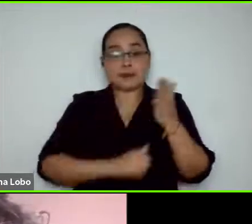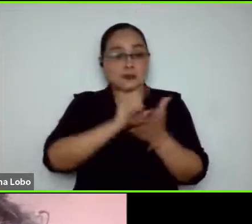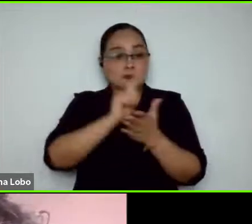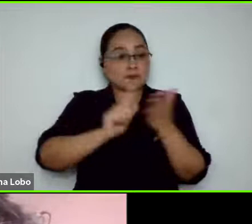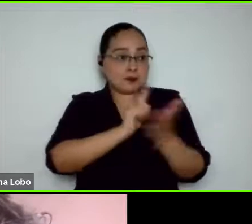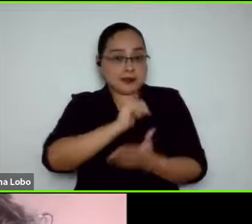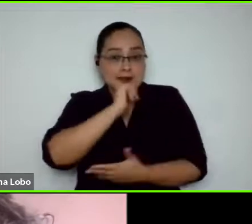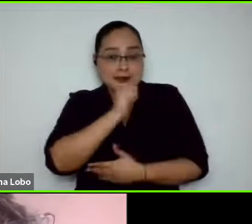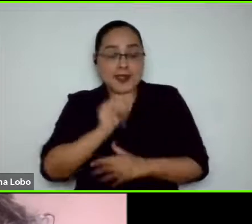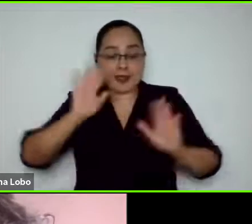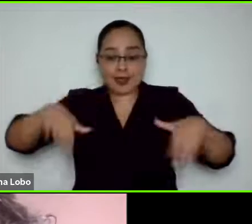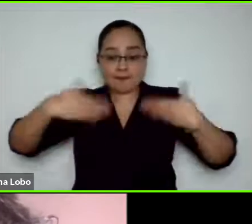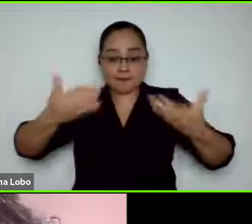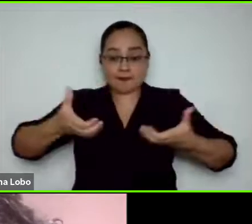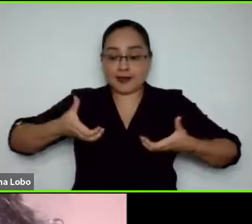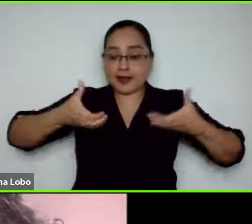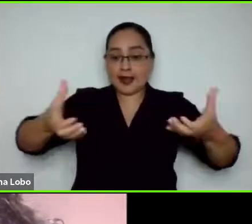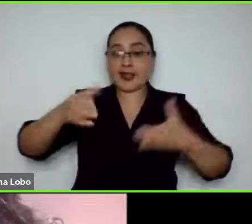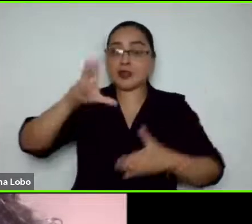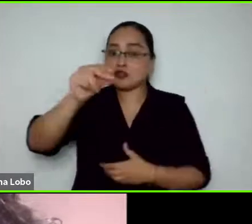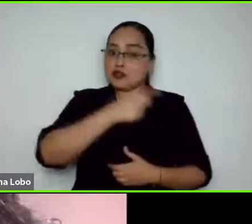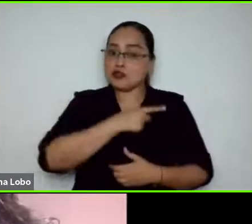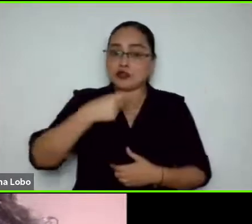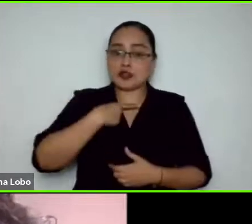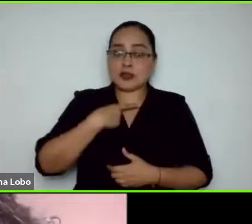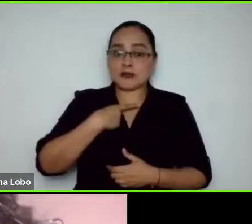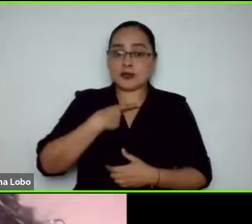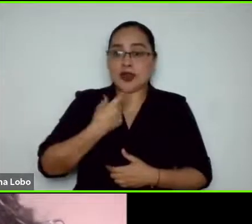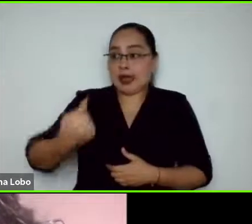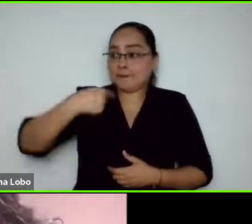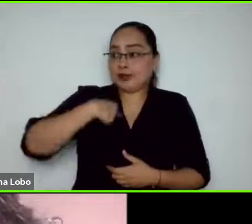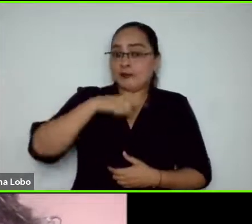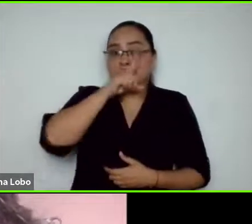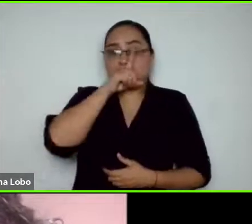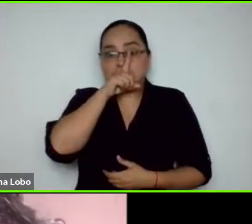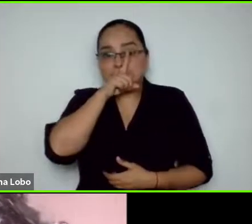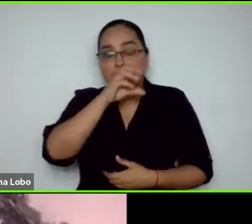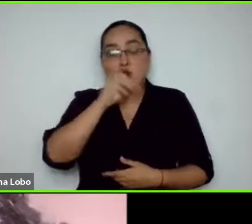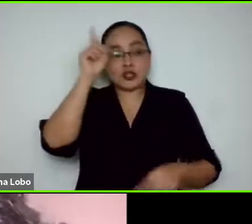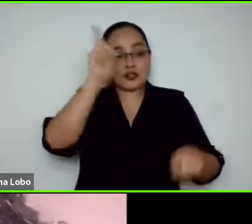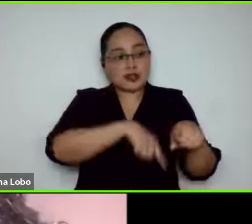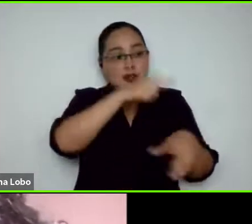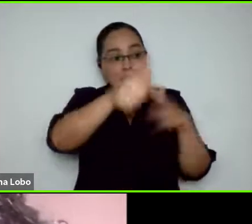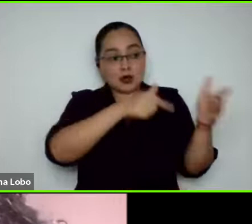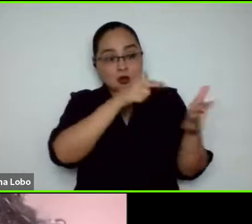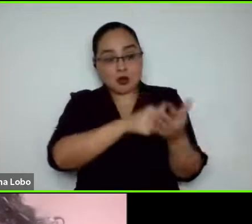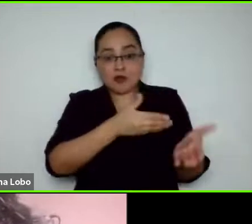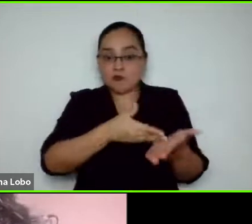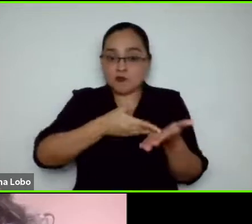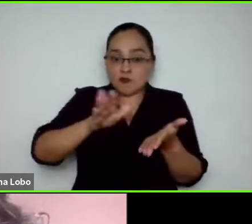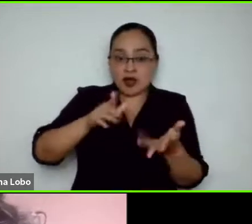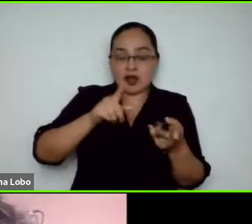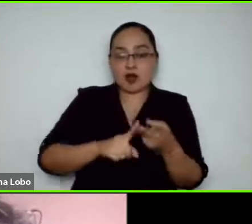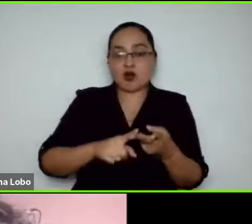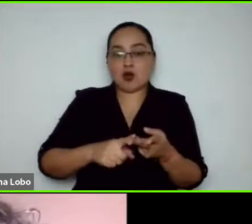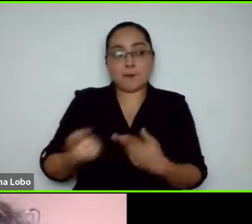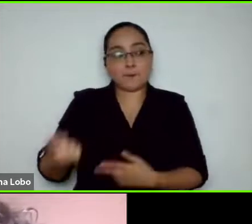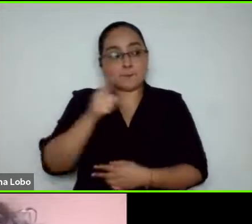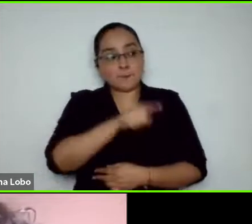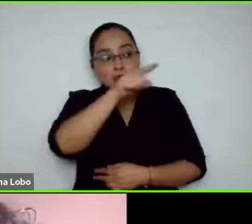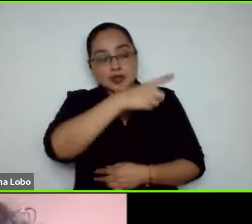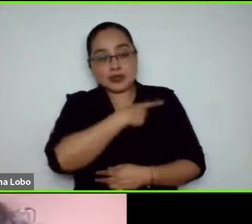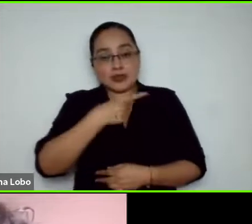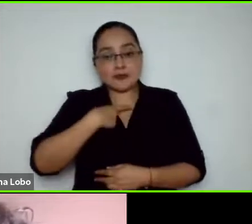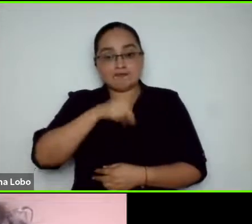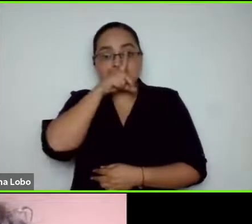ley, no tendrían por qué callarme o removerme de la plaza pública o dejarme de decir lo que estoy diciendo. Pero